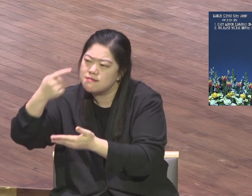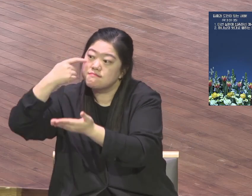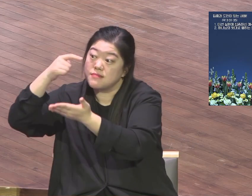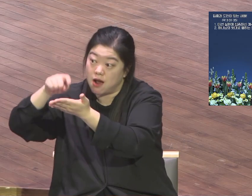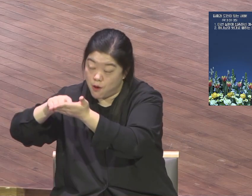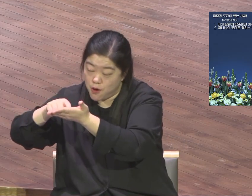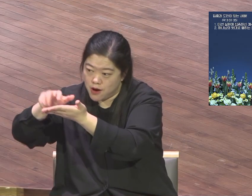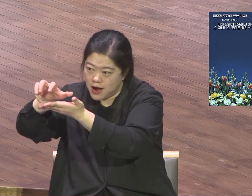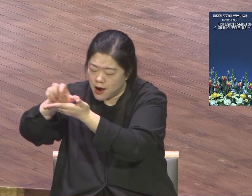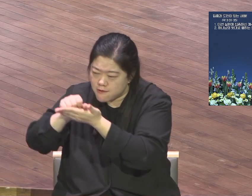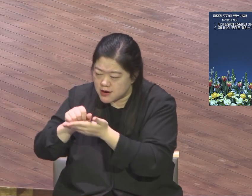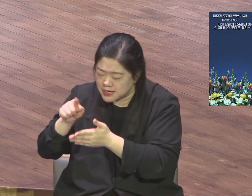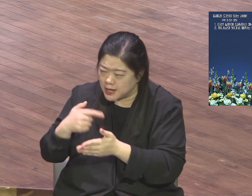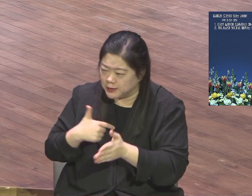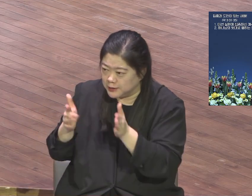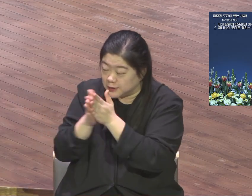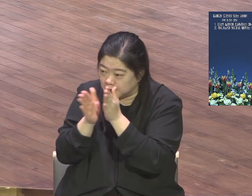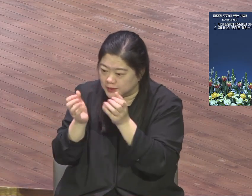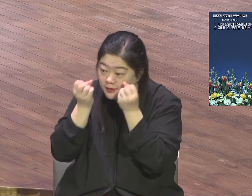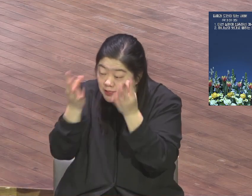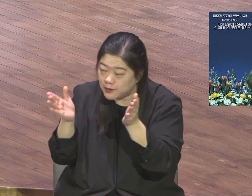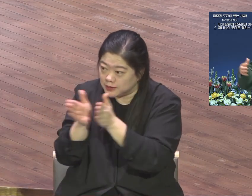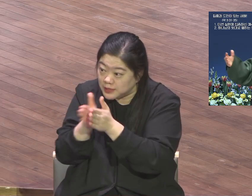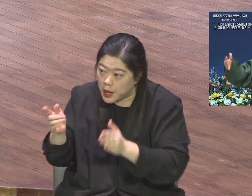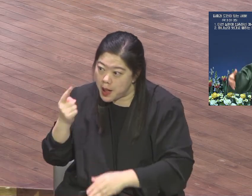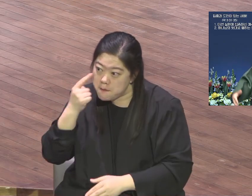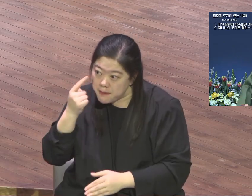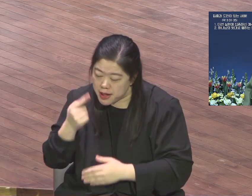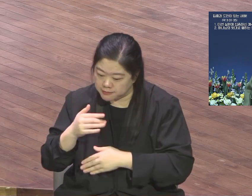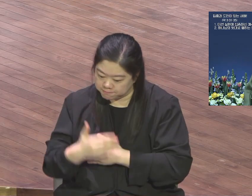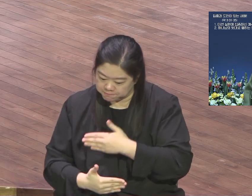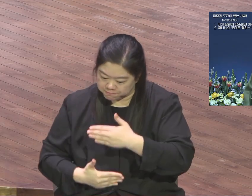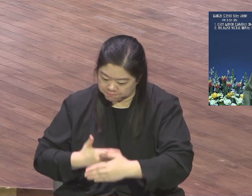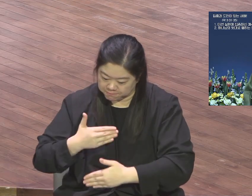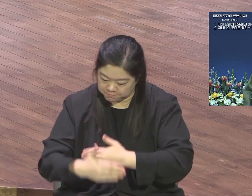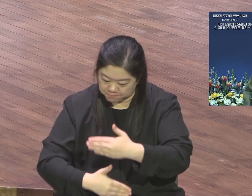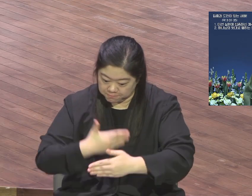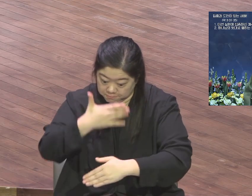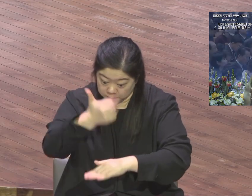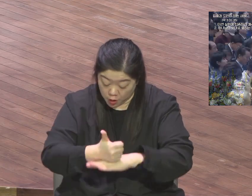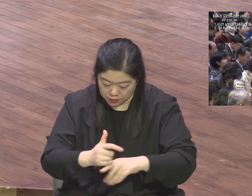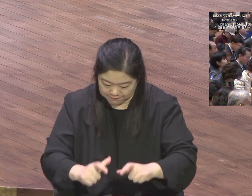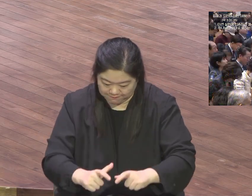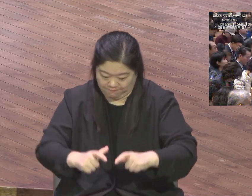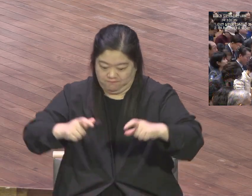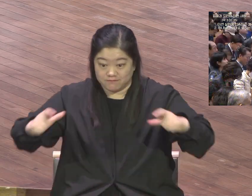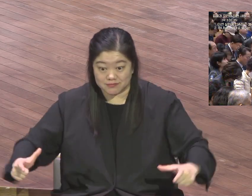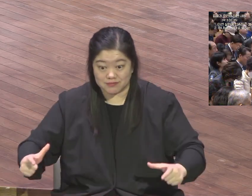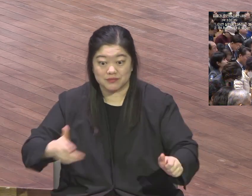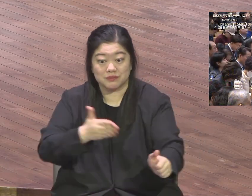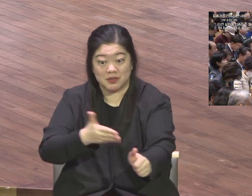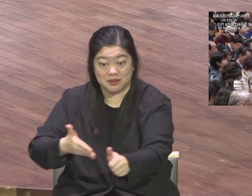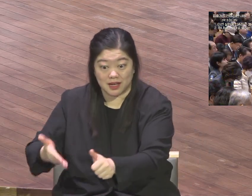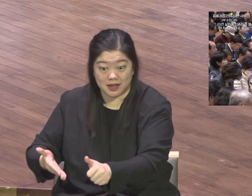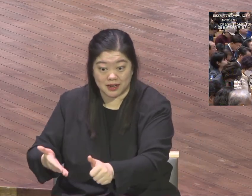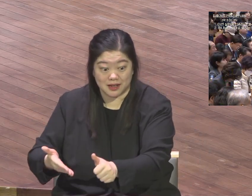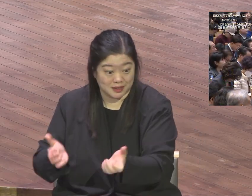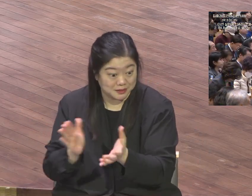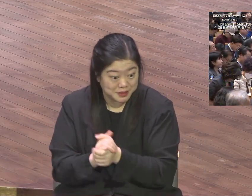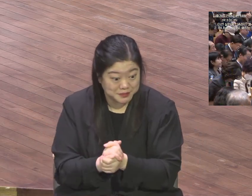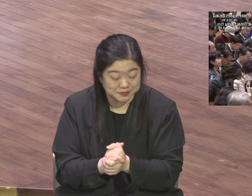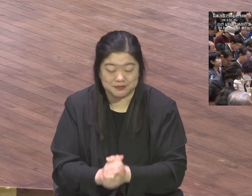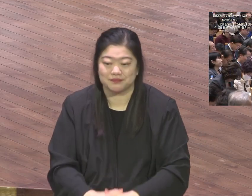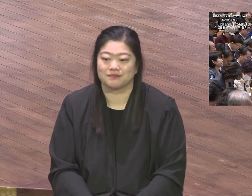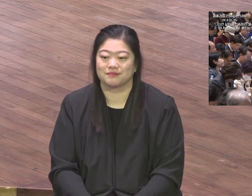체험하면서 영육간의 삶의 이 장막터가 넓혀지는 응답받기를 주님으로 축복합니다. 결론이